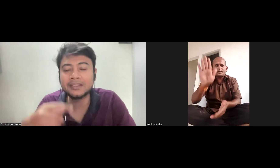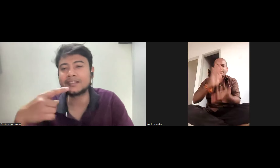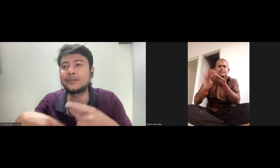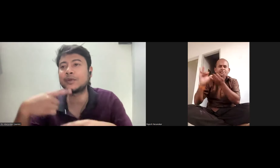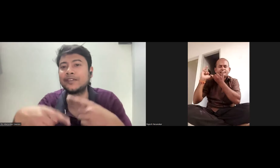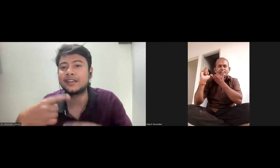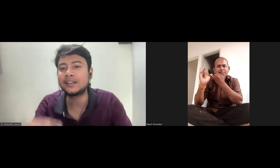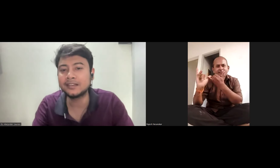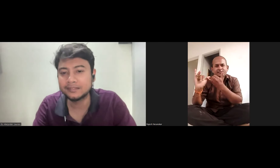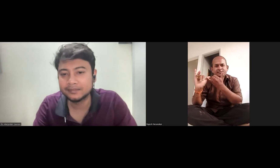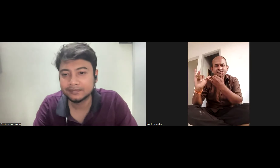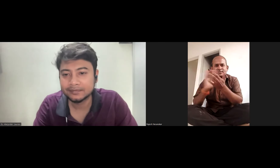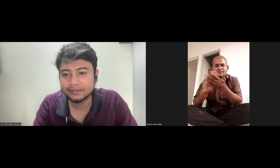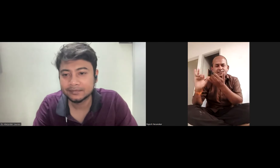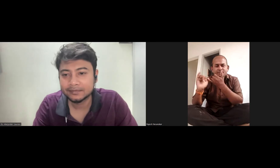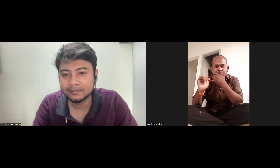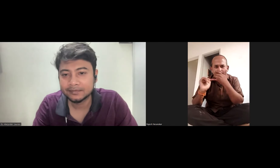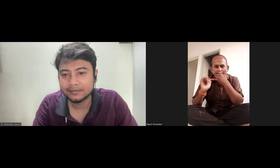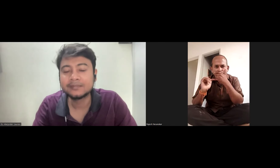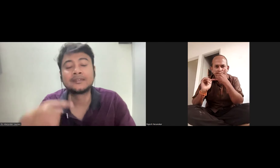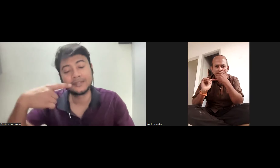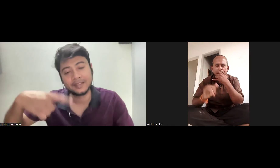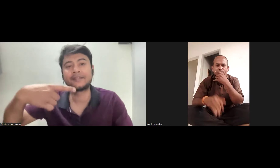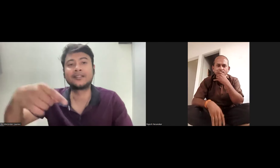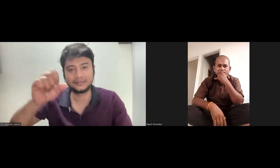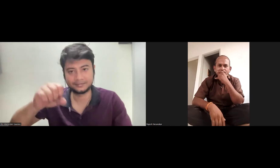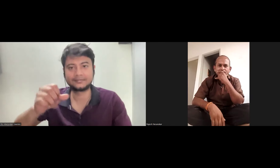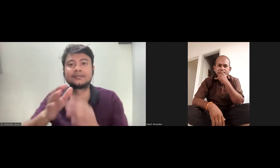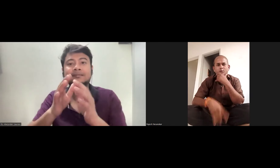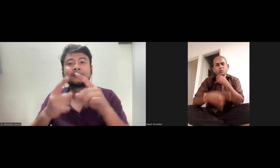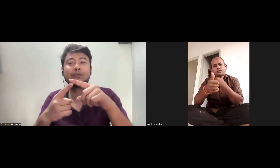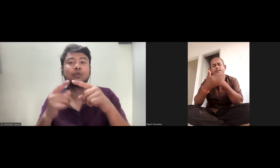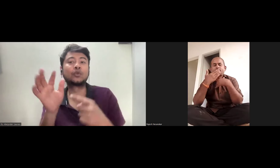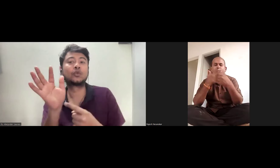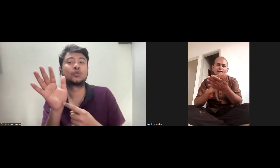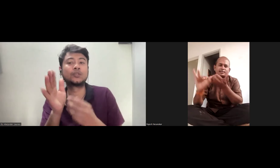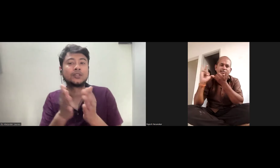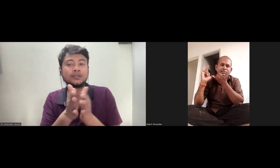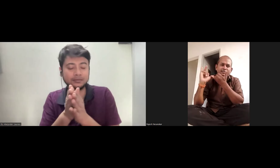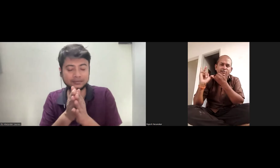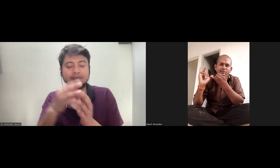हाँ माता जी, वी डू एवरी डे राइट। यस एवरी डे वी हैव टू डू इट एवरी डे एवरी डे.